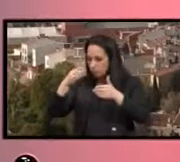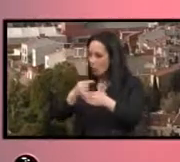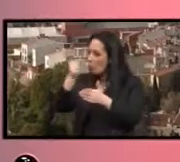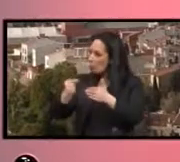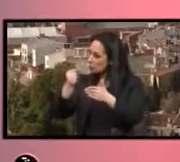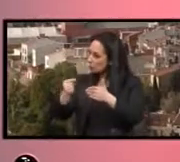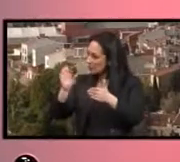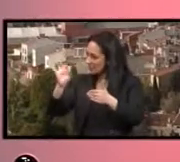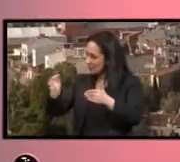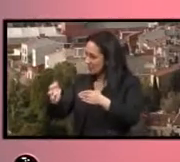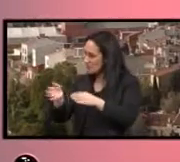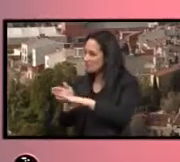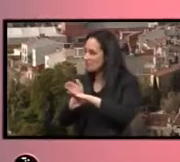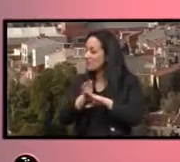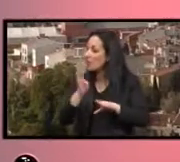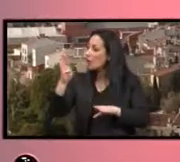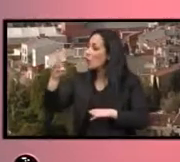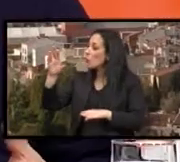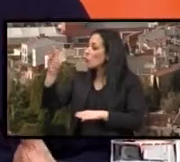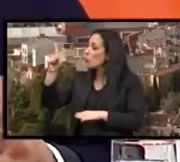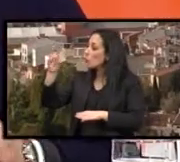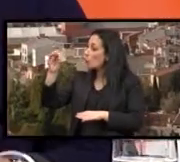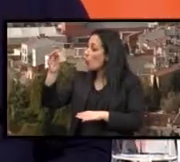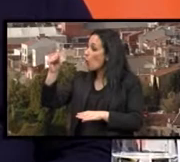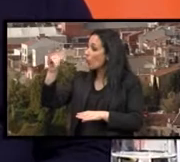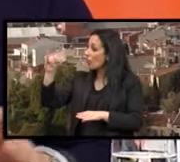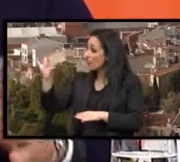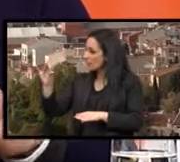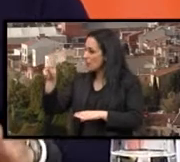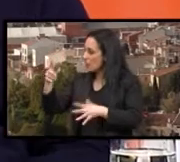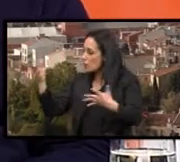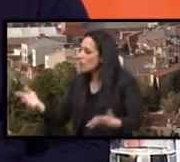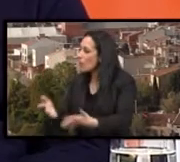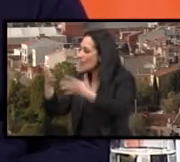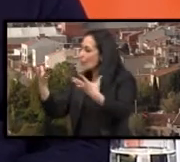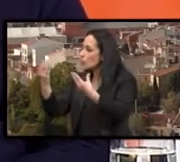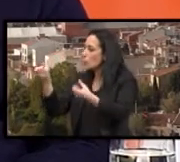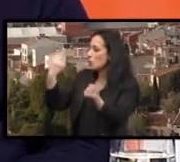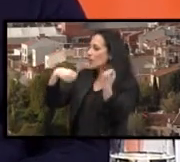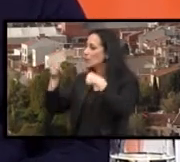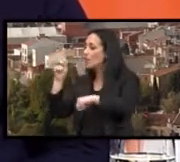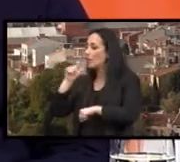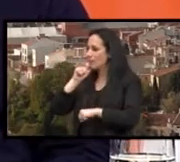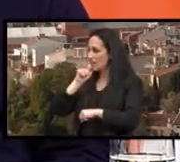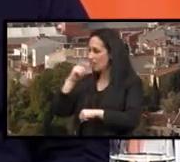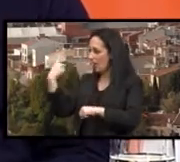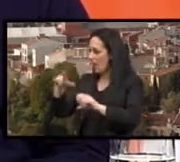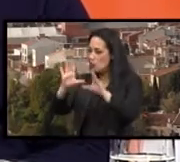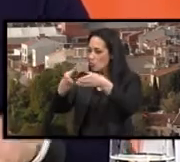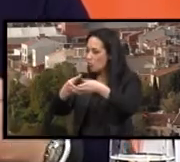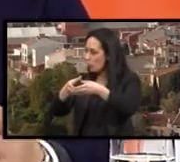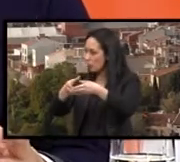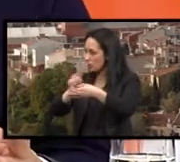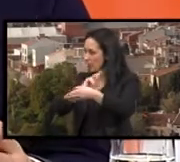fomenteu moltes activitats. Des de Flores fomentem molt l'activitat física, tenim equips d'esport de tota mena, però el que més fomentem també